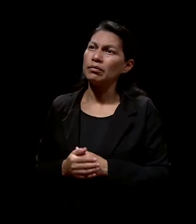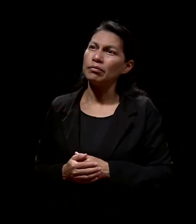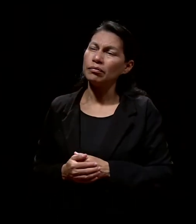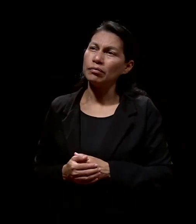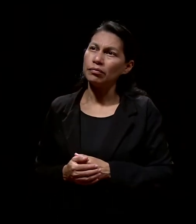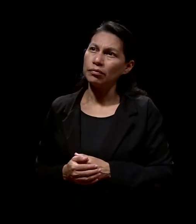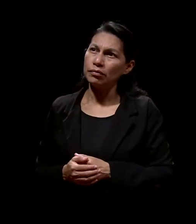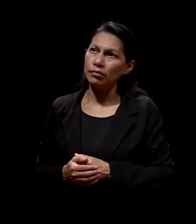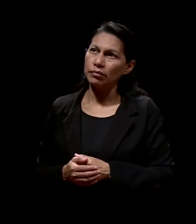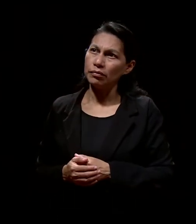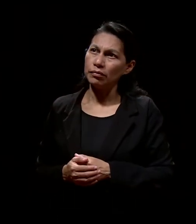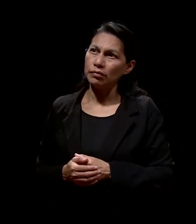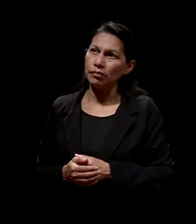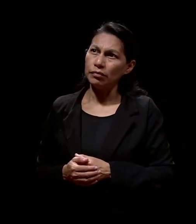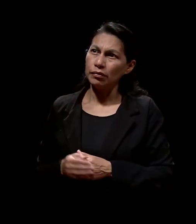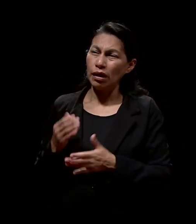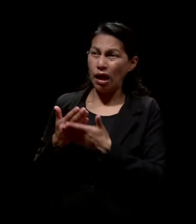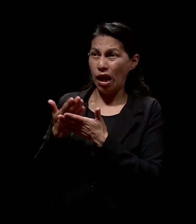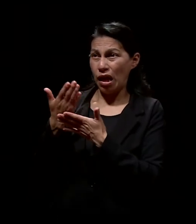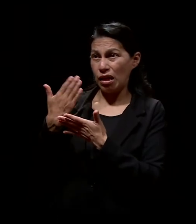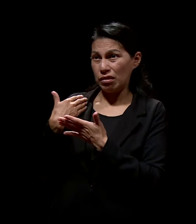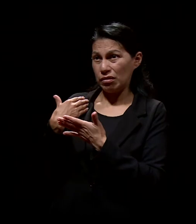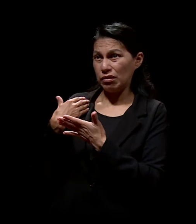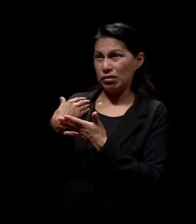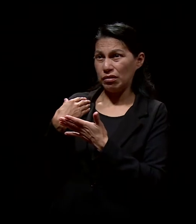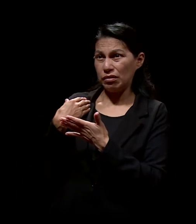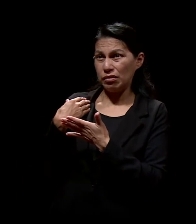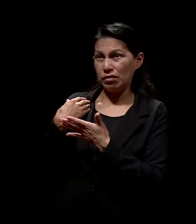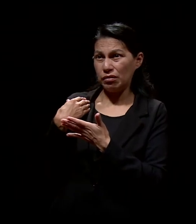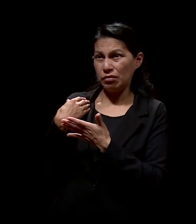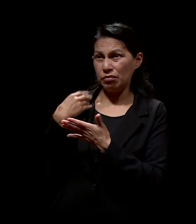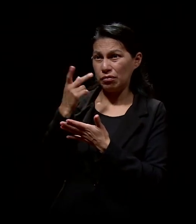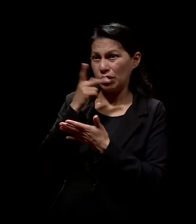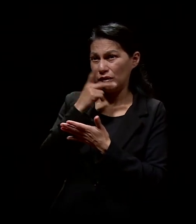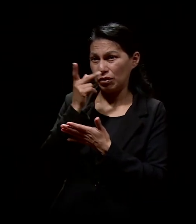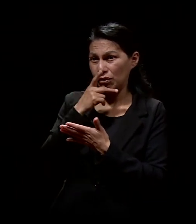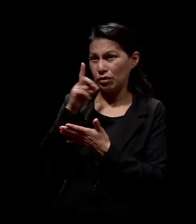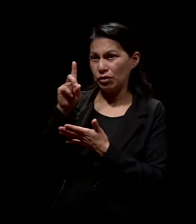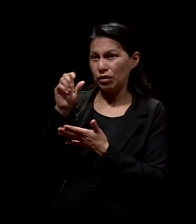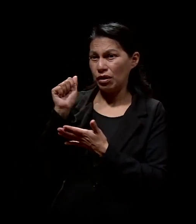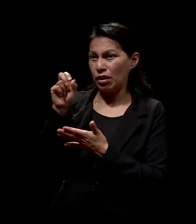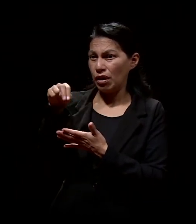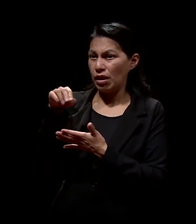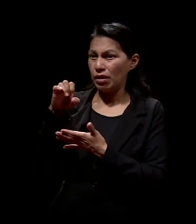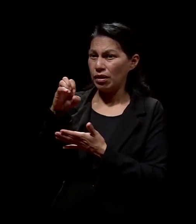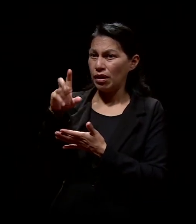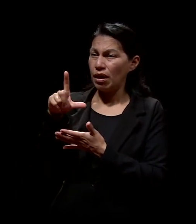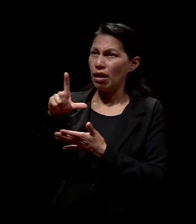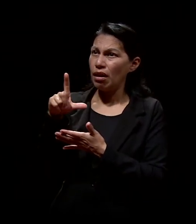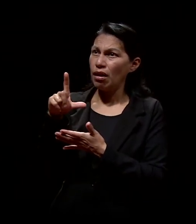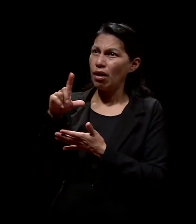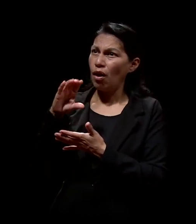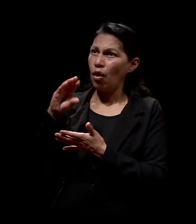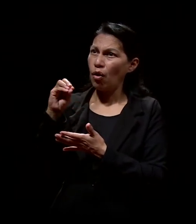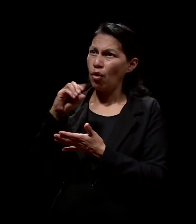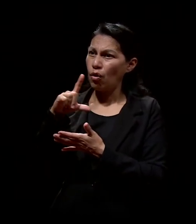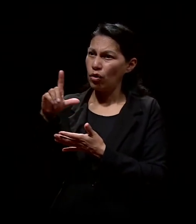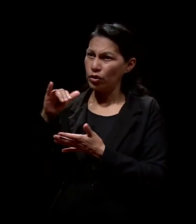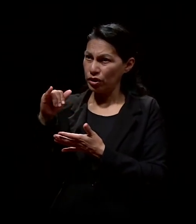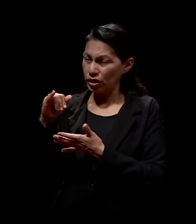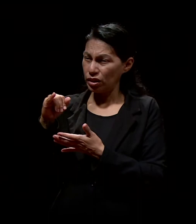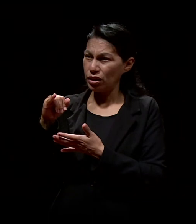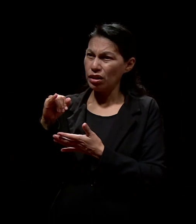son los planes que tú tienes para mí. Anteriormente yo había querido comunicarme con el capellán de la universidad, que es el pastor Daniel